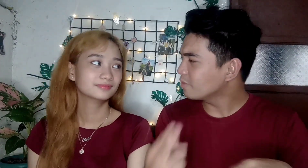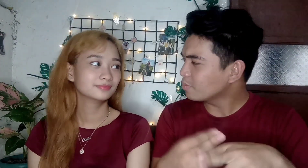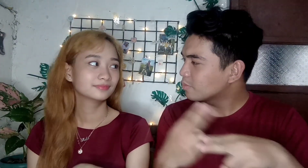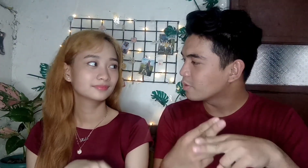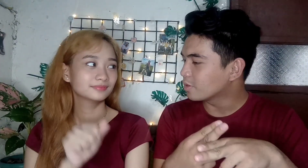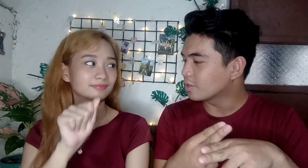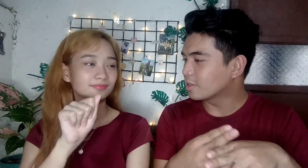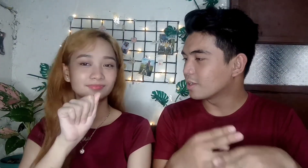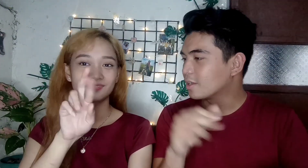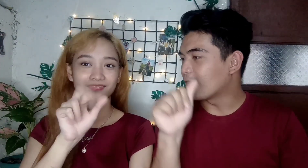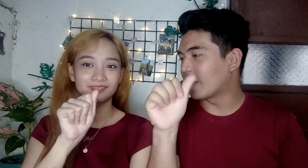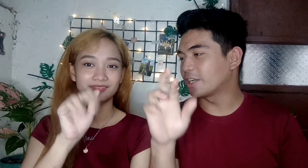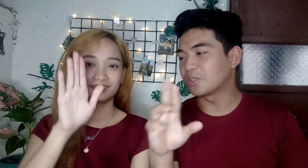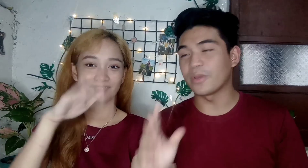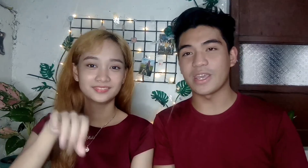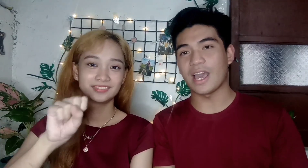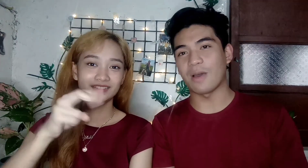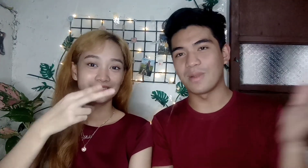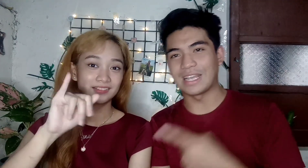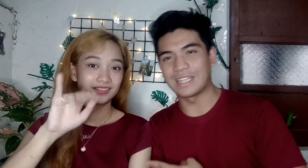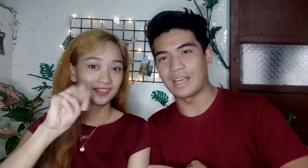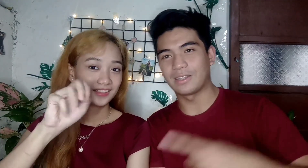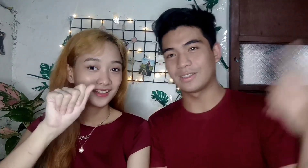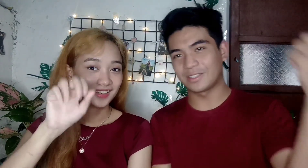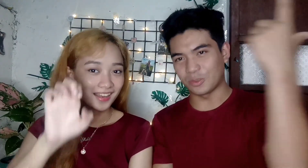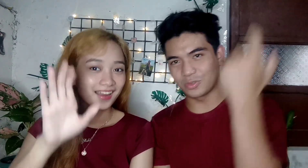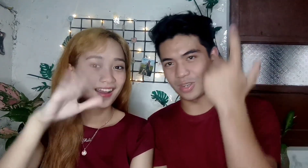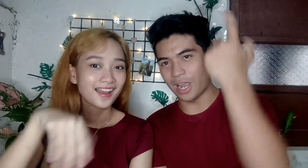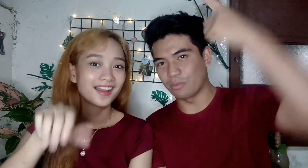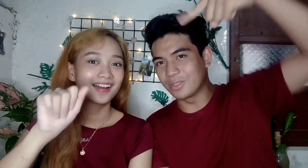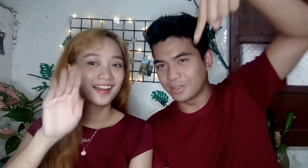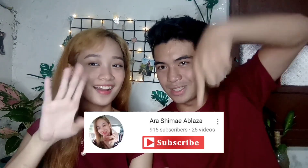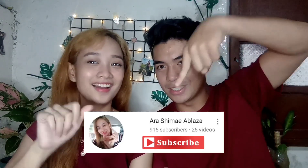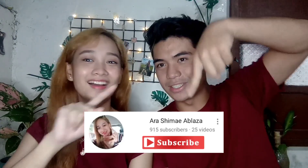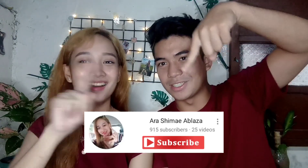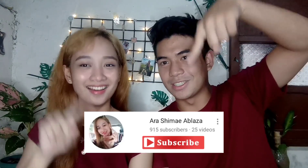name? Arashime Ablaza, subscribe here,